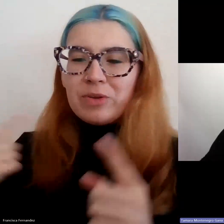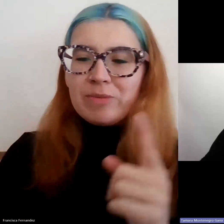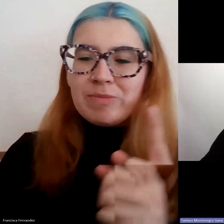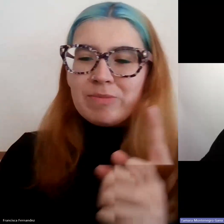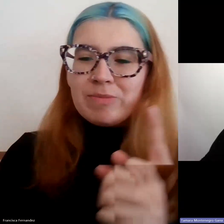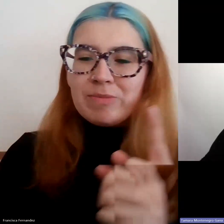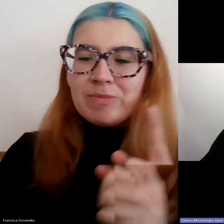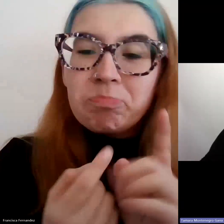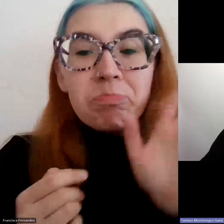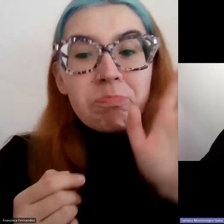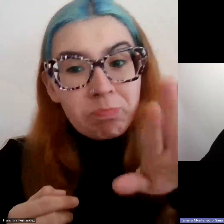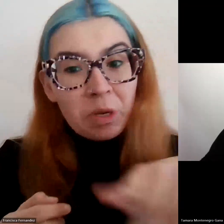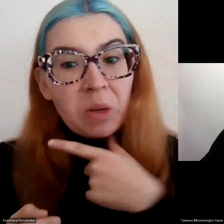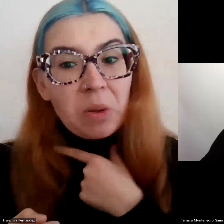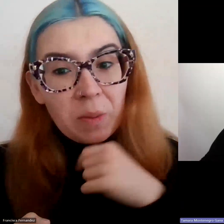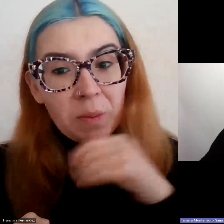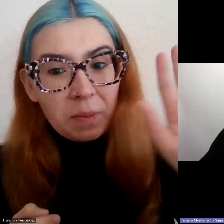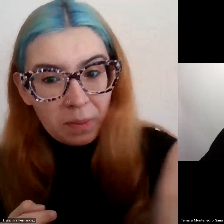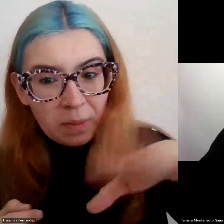eso y